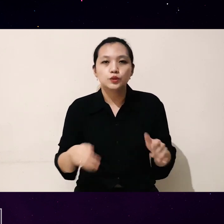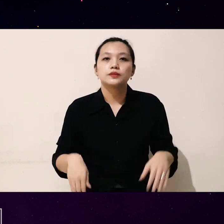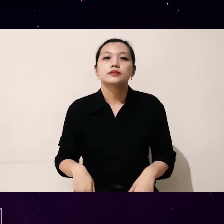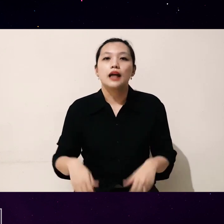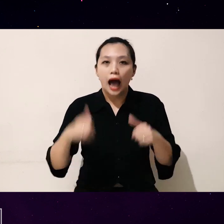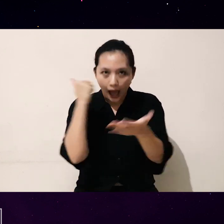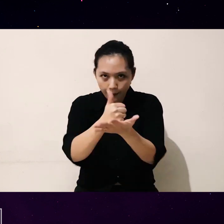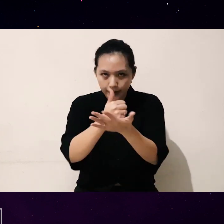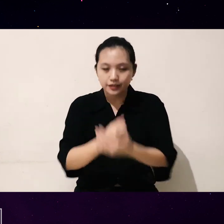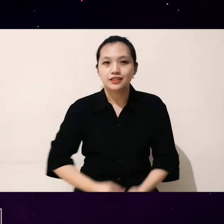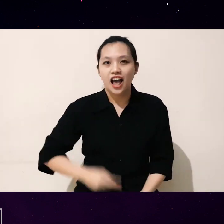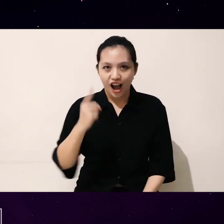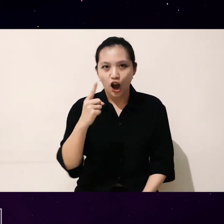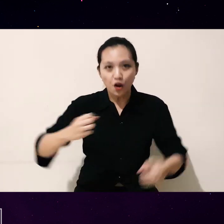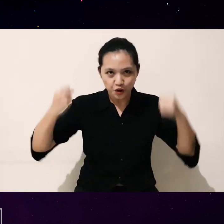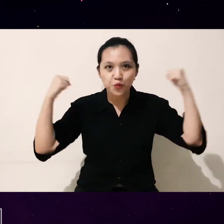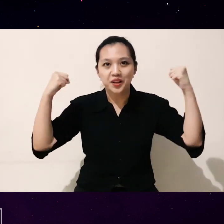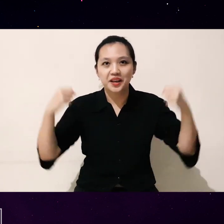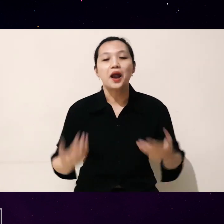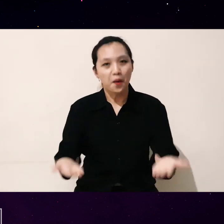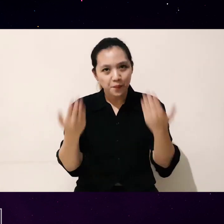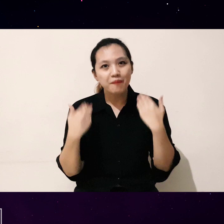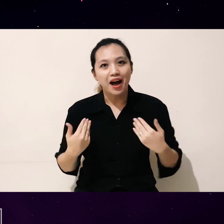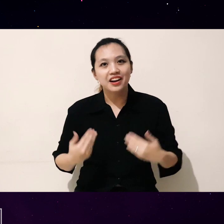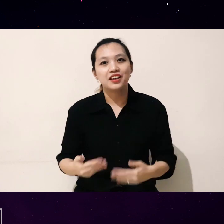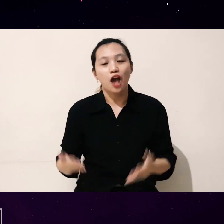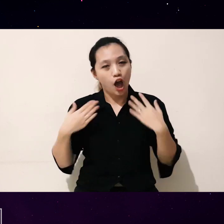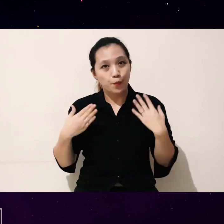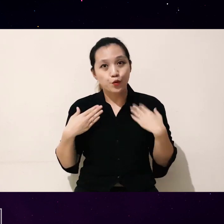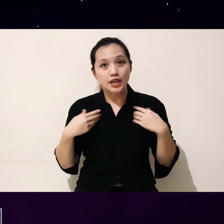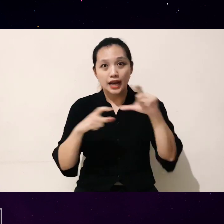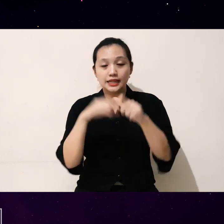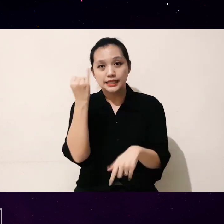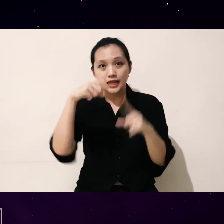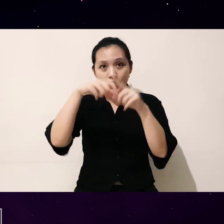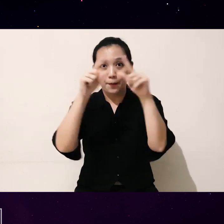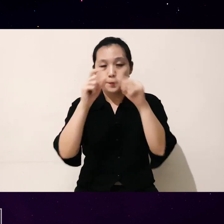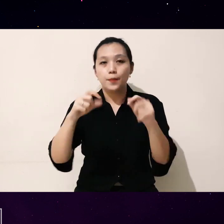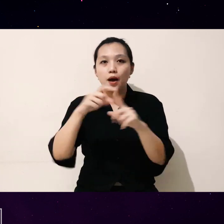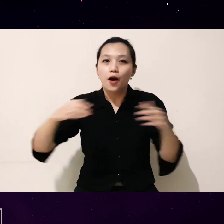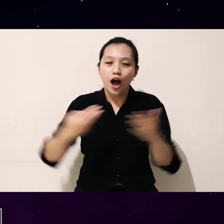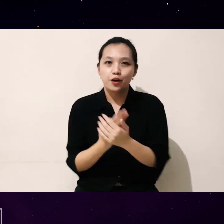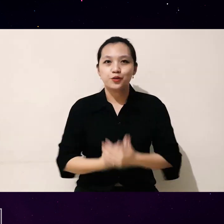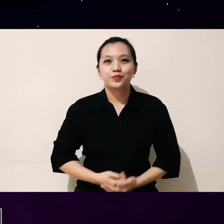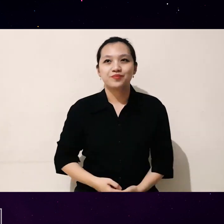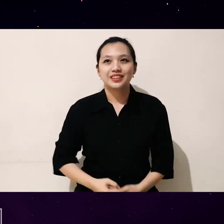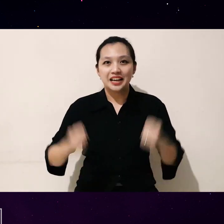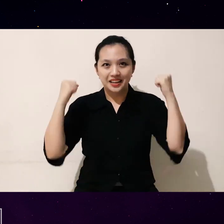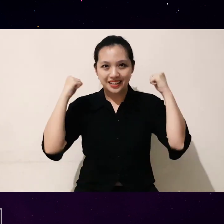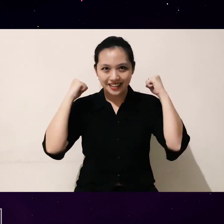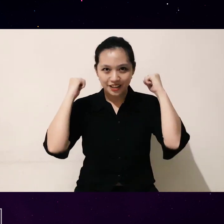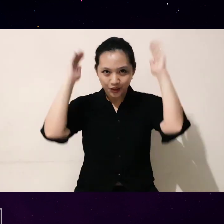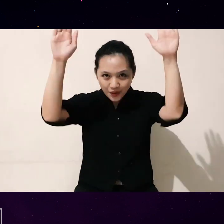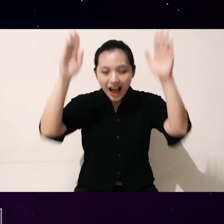itu di dalam nama Yesus. Amin. Amin, amin. Hari ini Engkau telah dikuatkan oleh